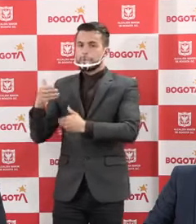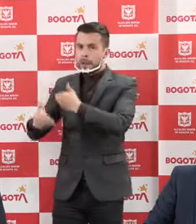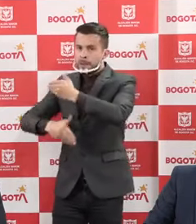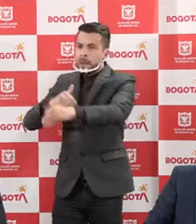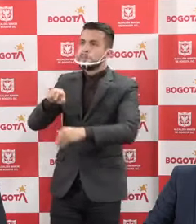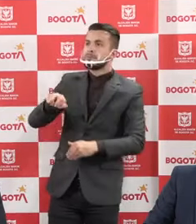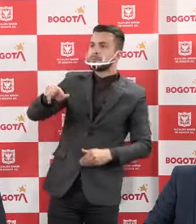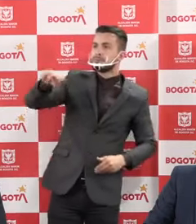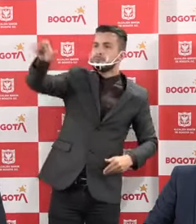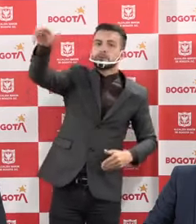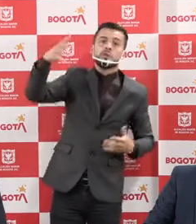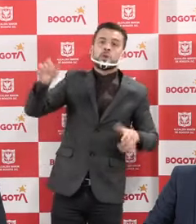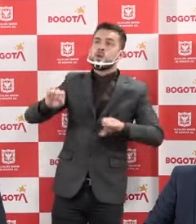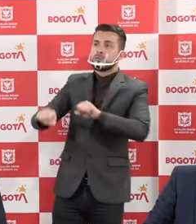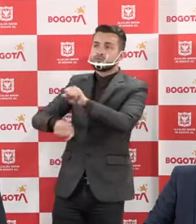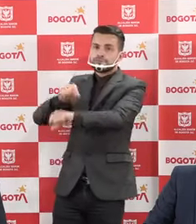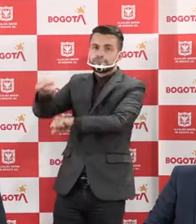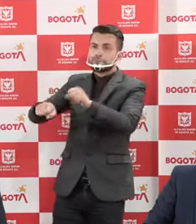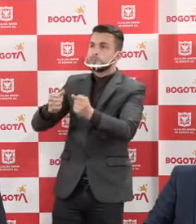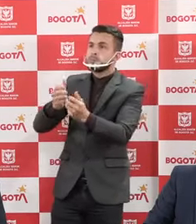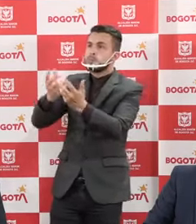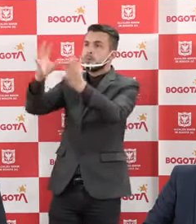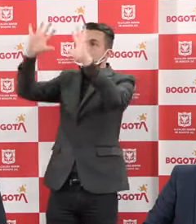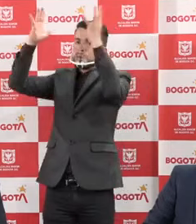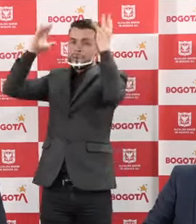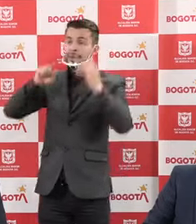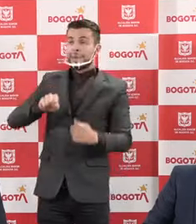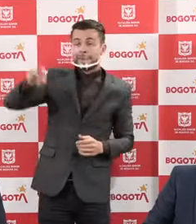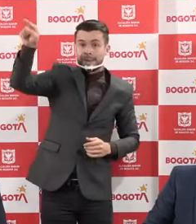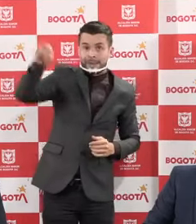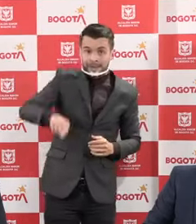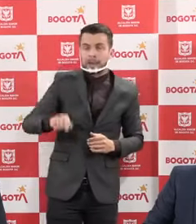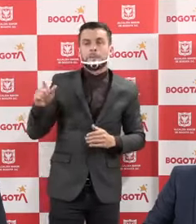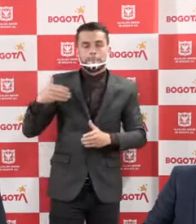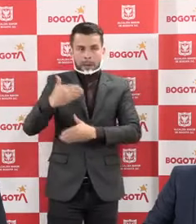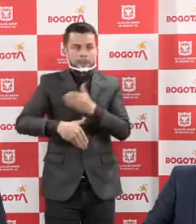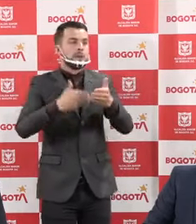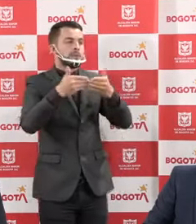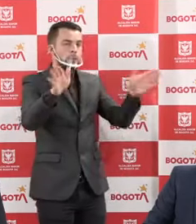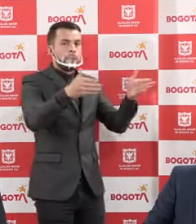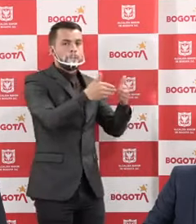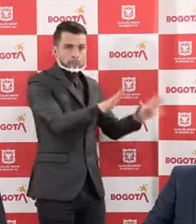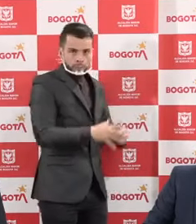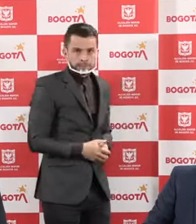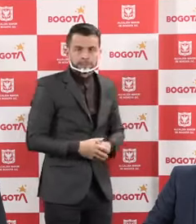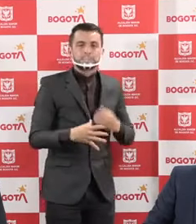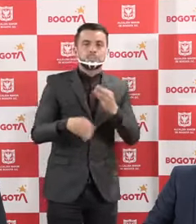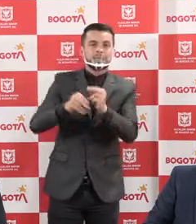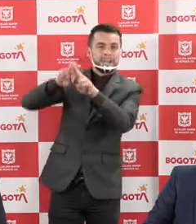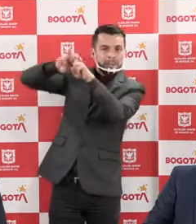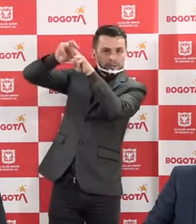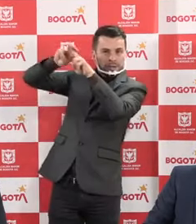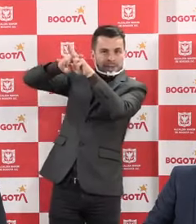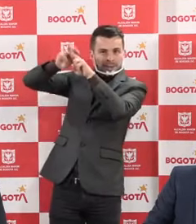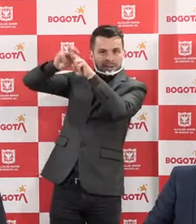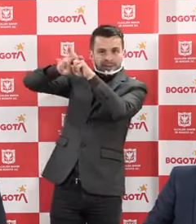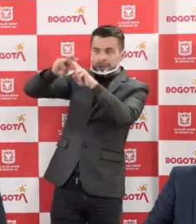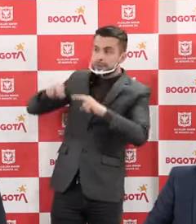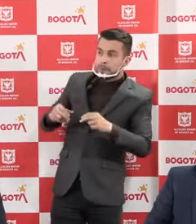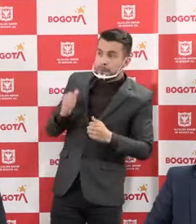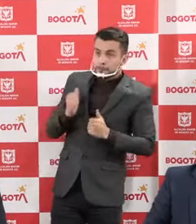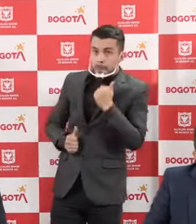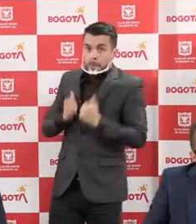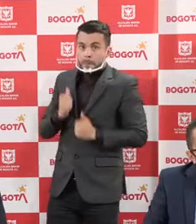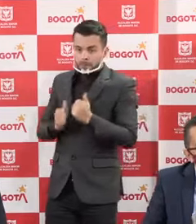y protocolos de bioseguridad establecidos y de manera progresiva también iniciará el sendero de monserrate de su apertura para deportistas